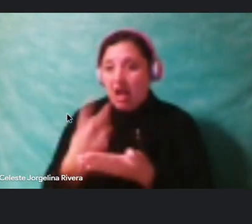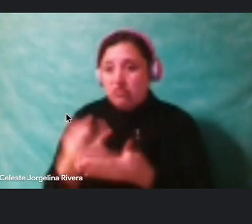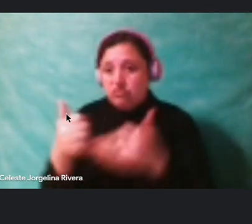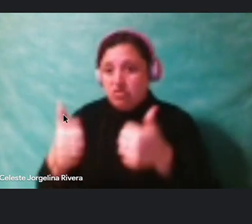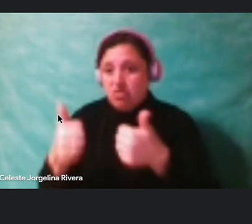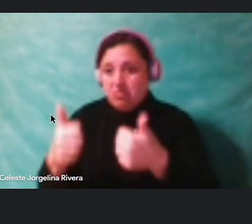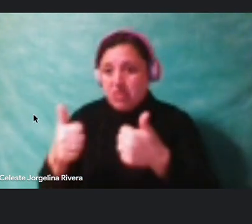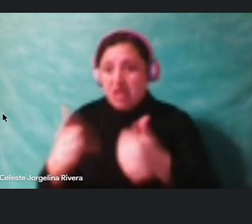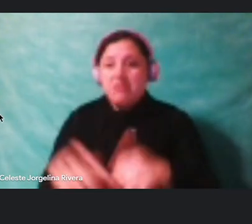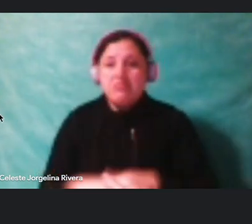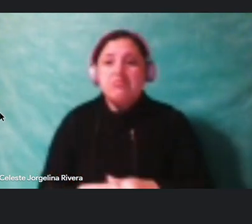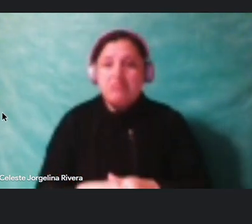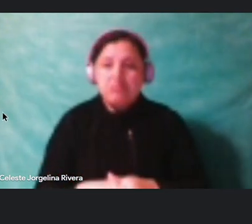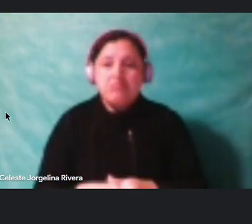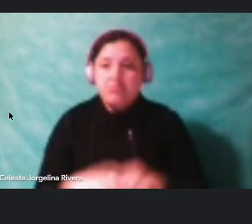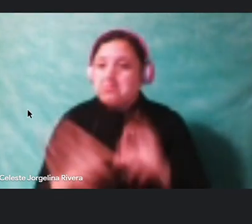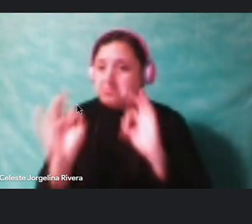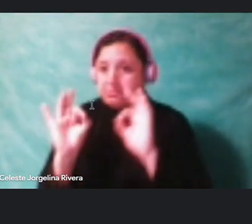Sí, sí, está bien.